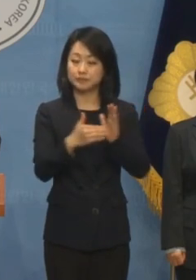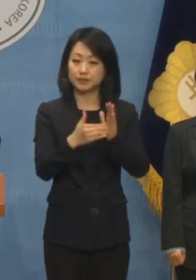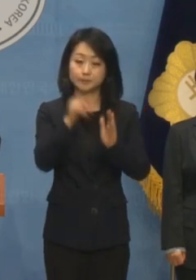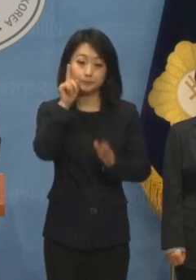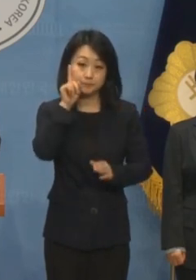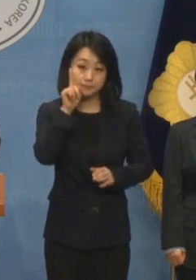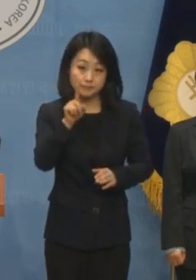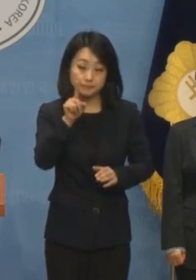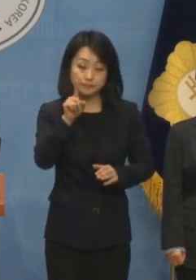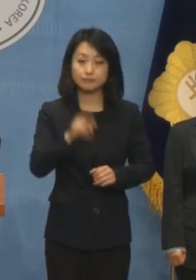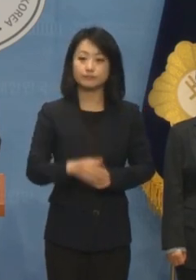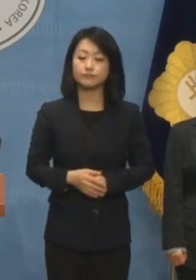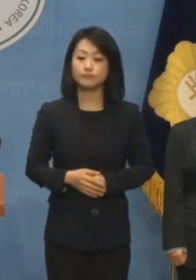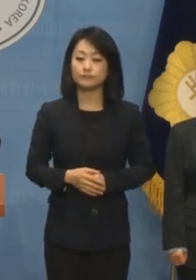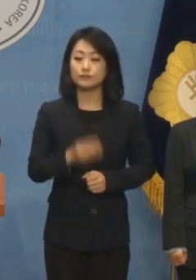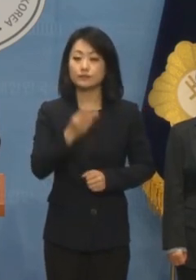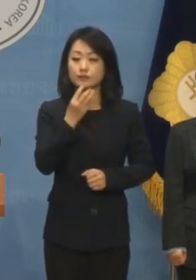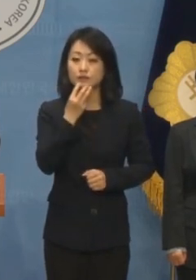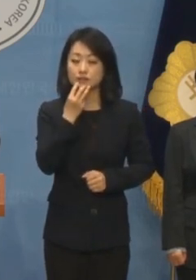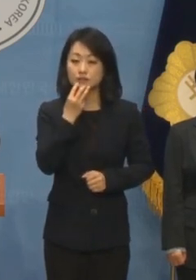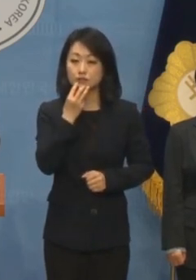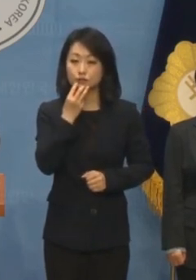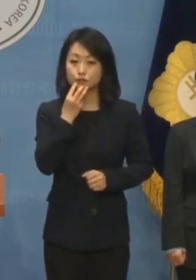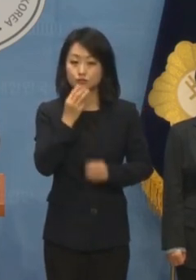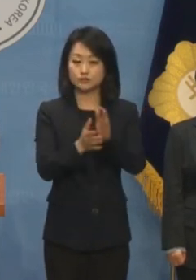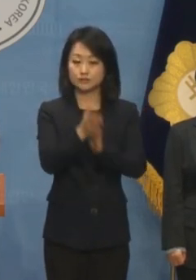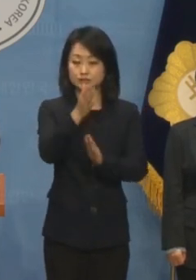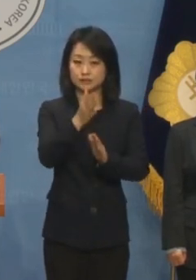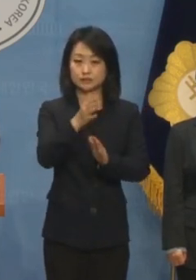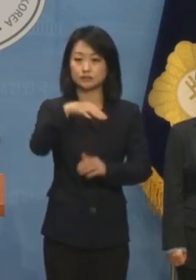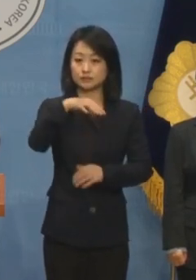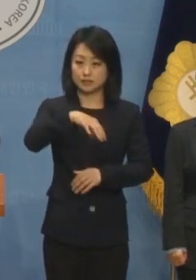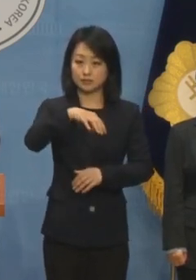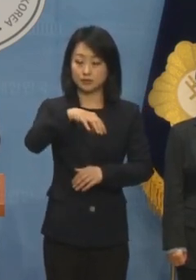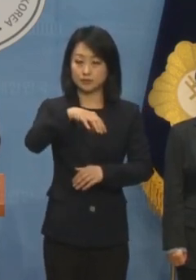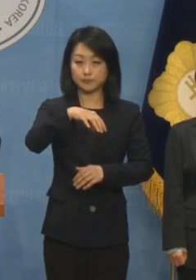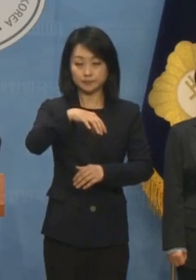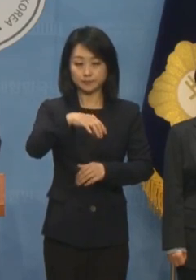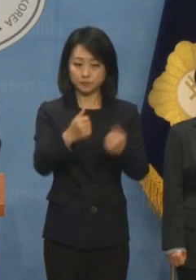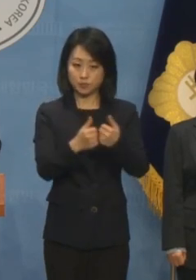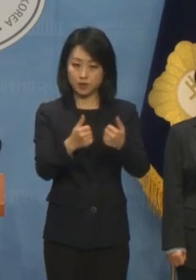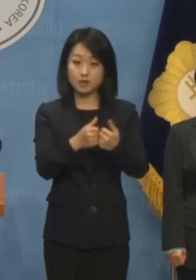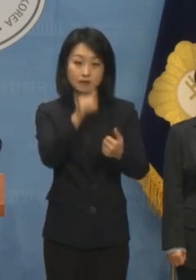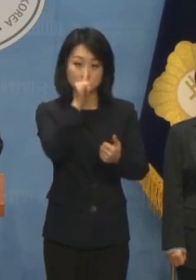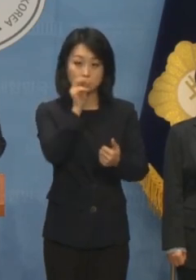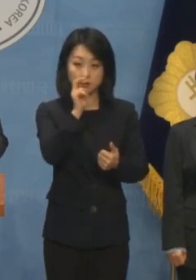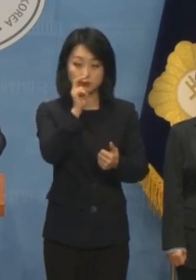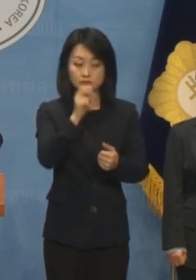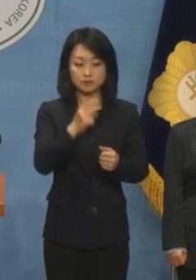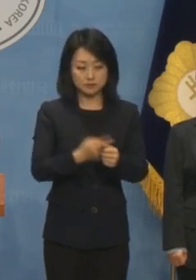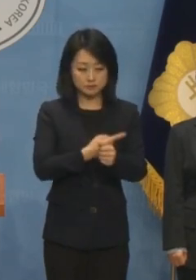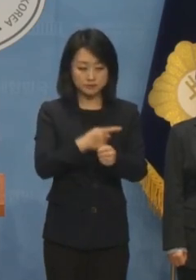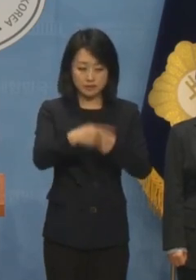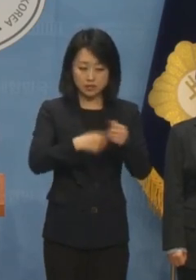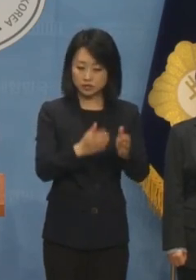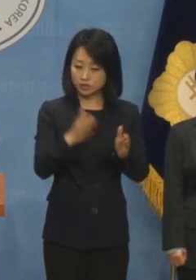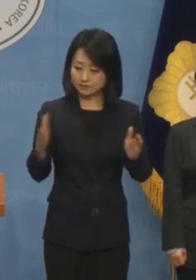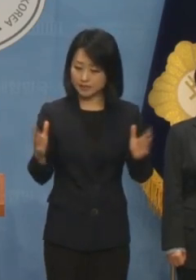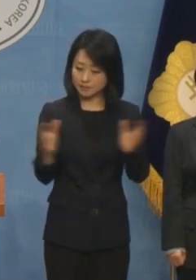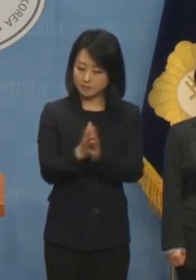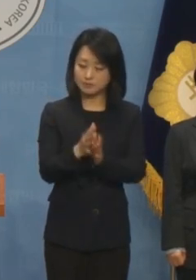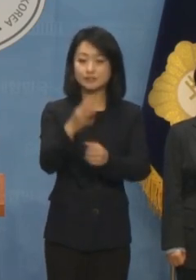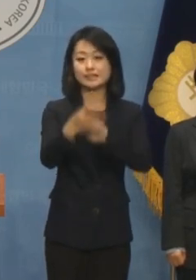내일 도계위 심의, 서울시 도계위 심의가 있을 텐데요. 이게 또 1년 연장이면 4년입니다. 이거 조금